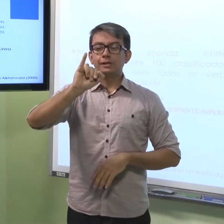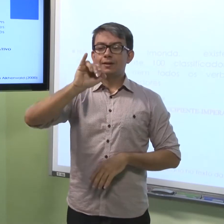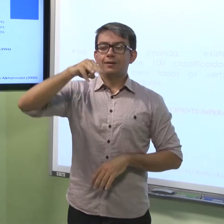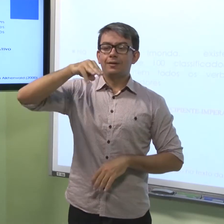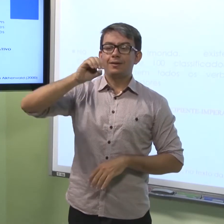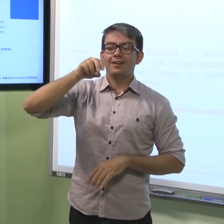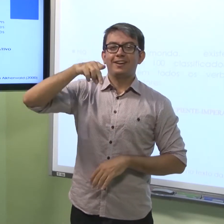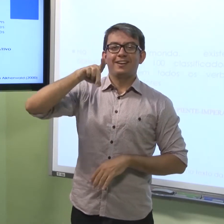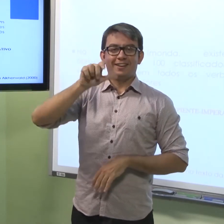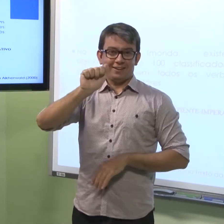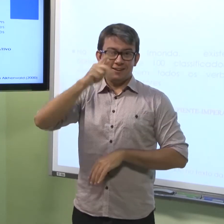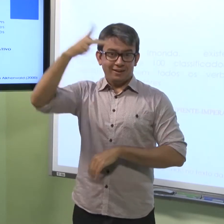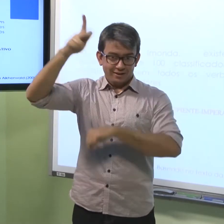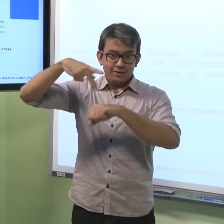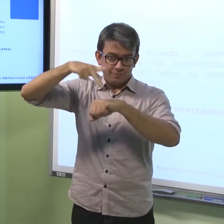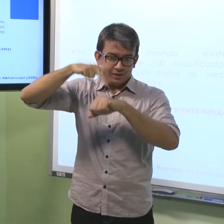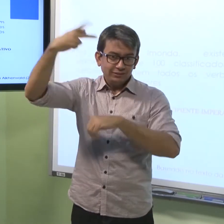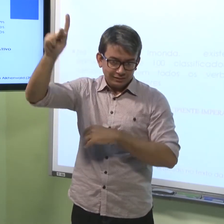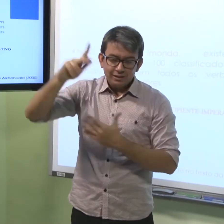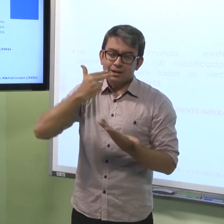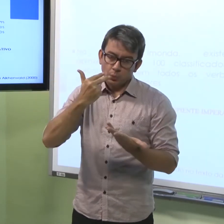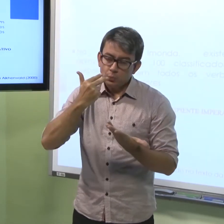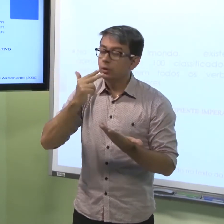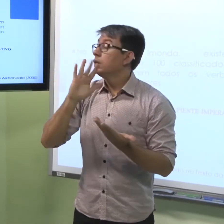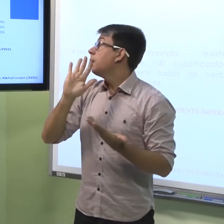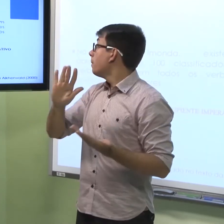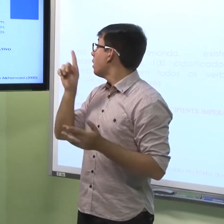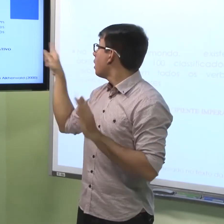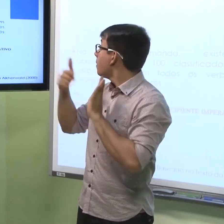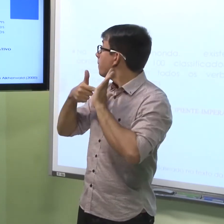Então, na língua imanda, que é um país,